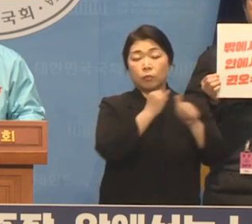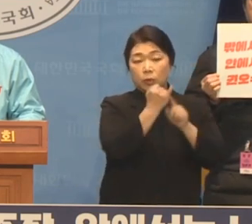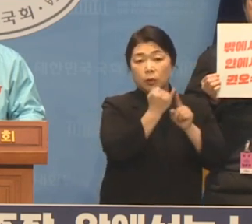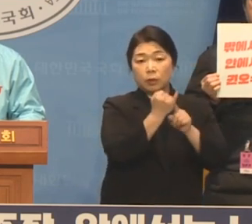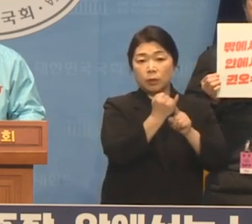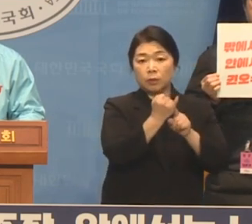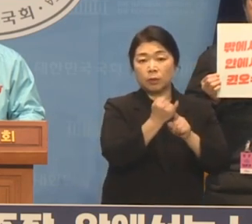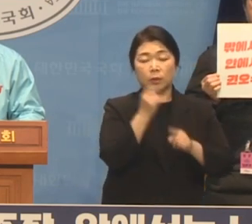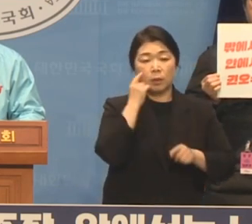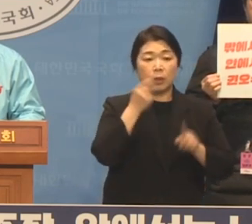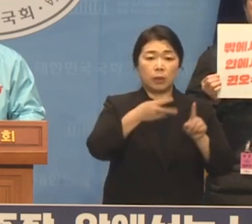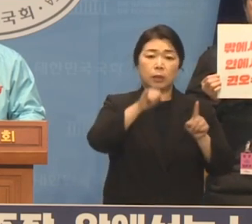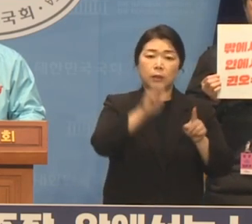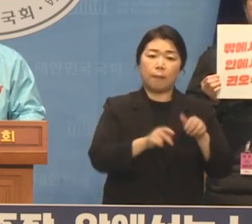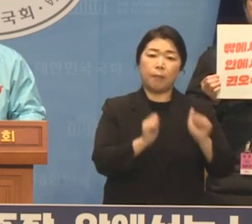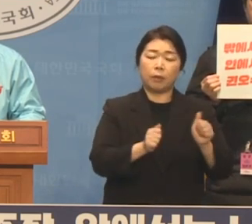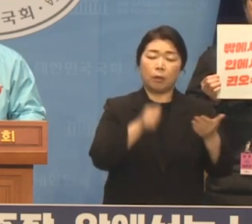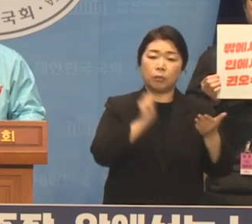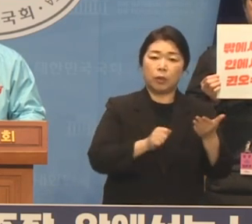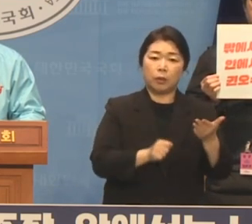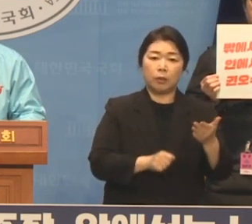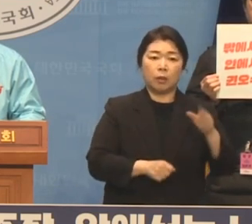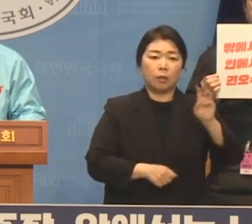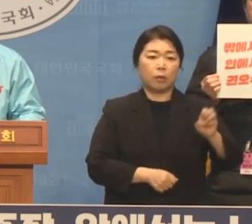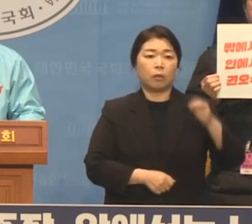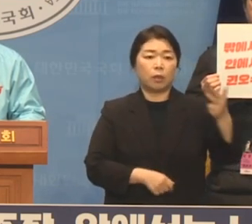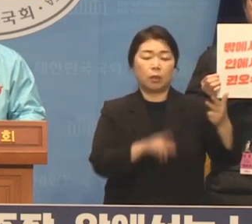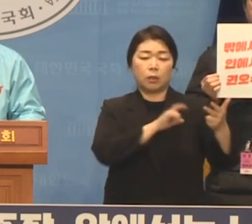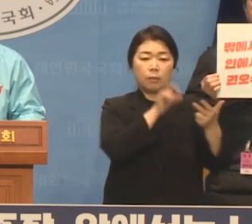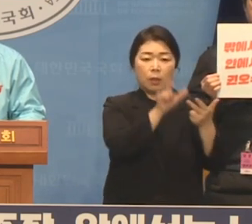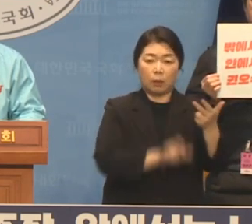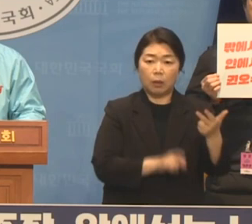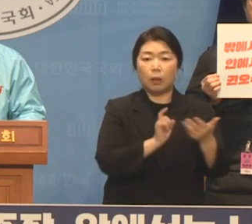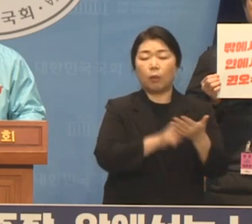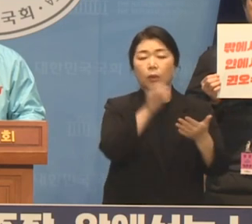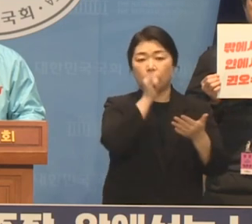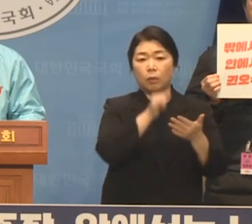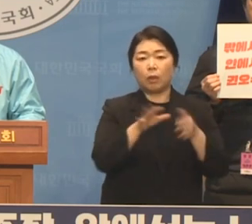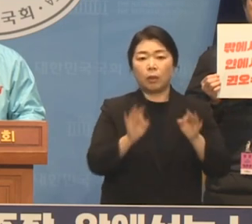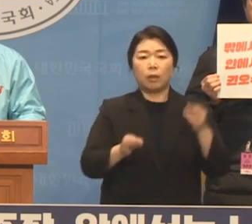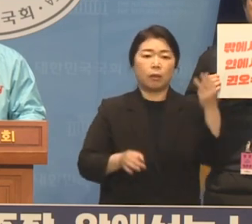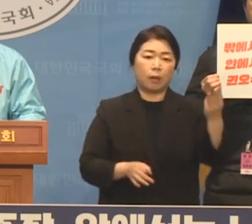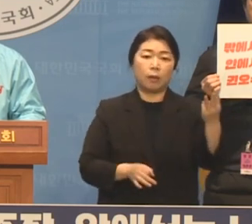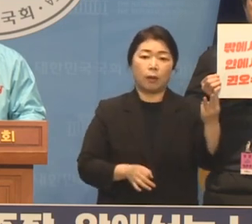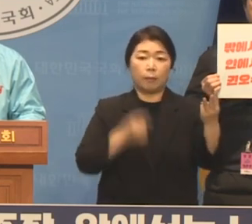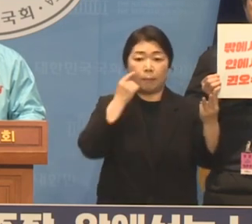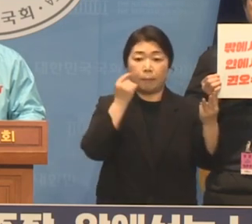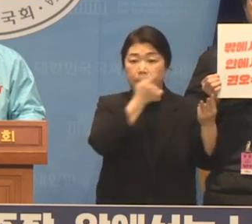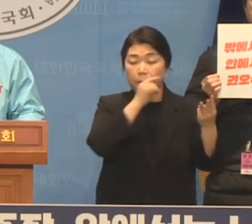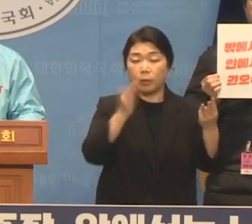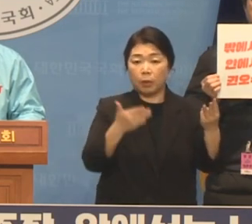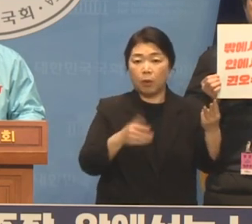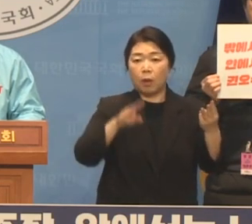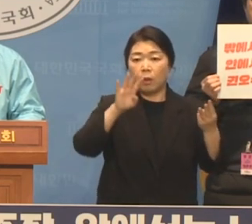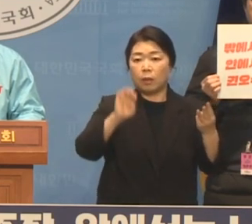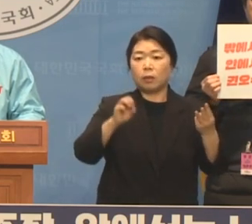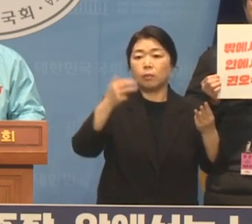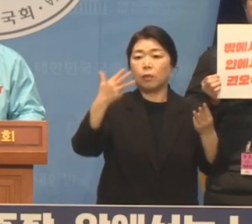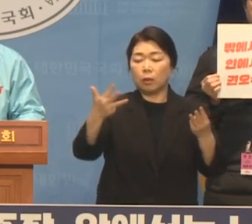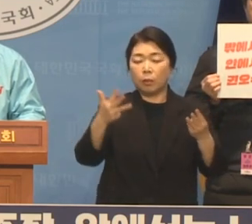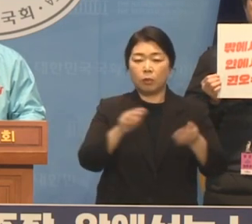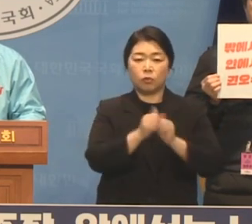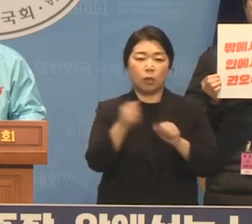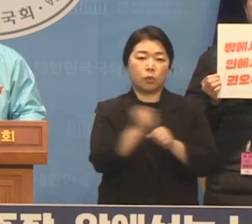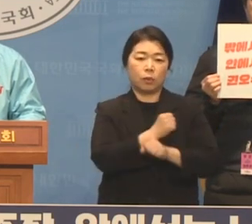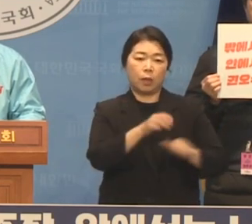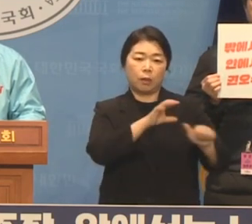여사는 1심 판결문에 무려 37번 등장하며 계좌 3개가 48번이나 주가 조작에